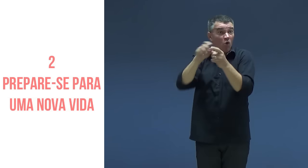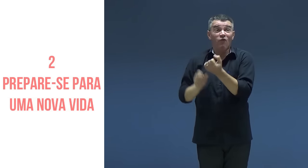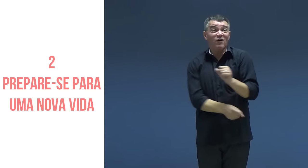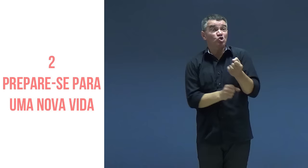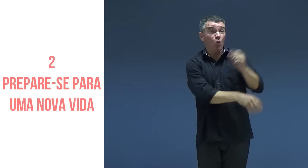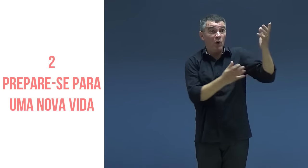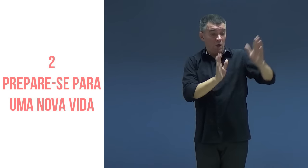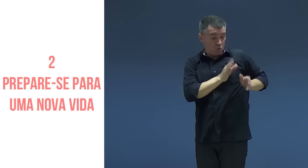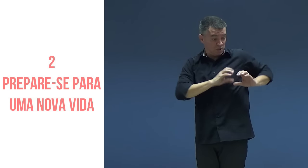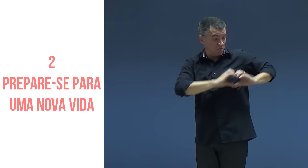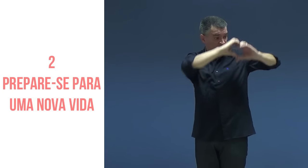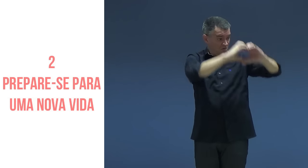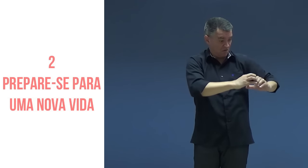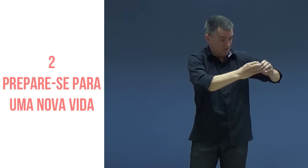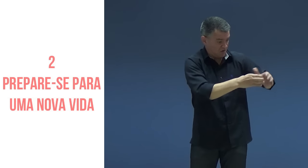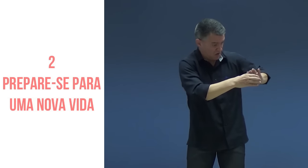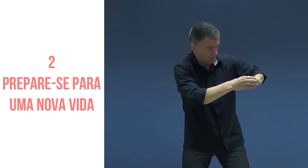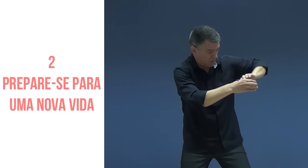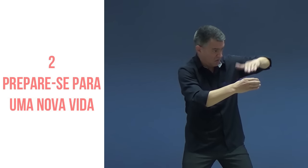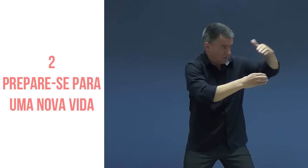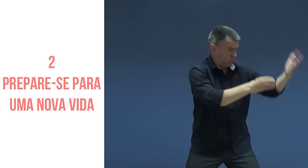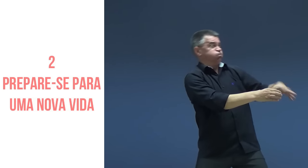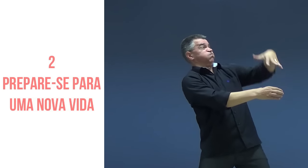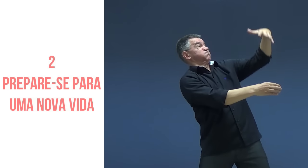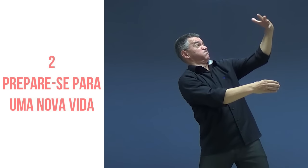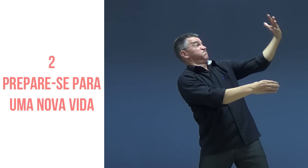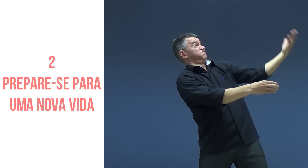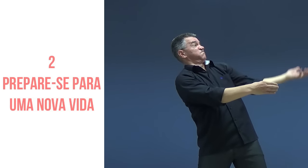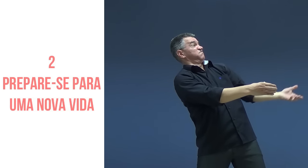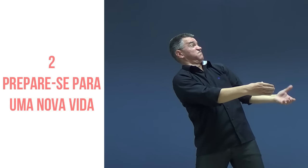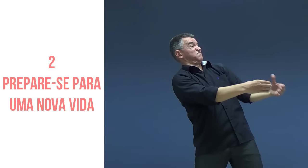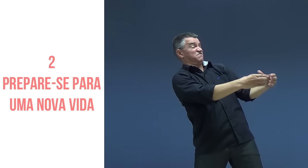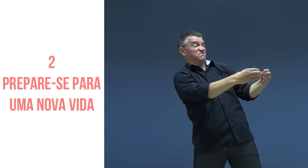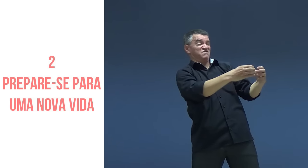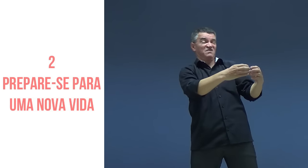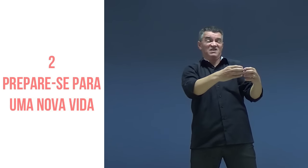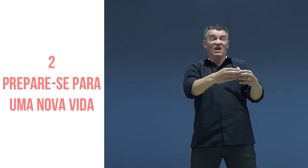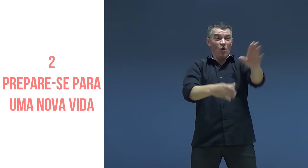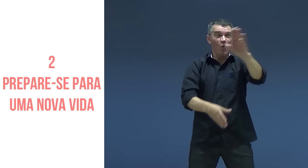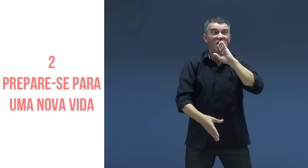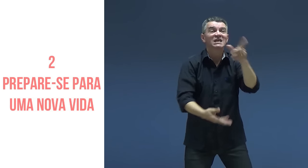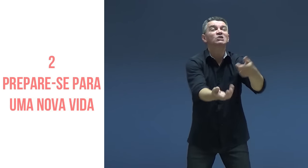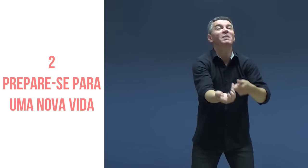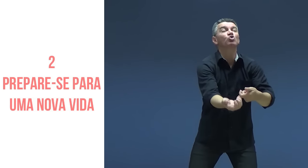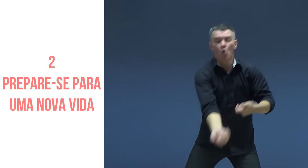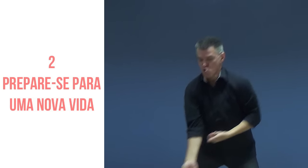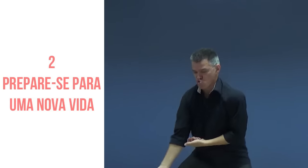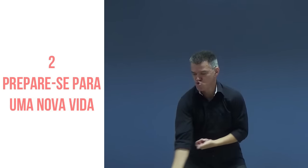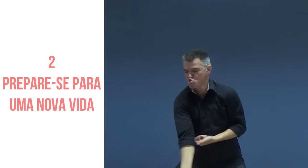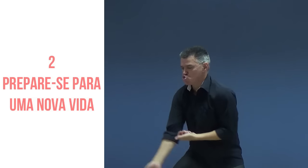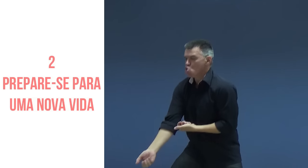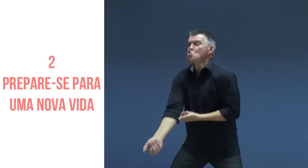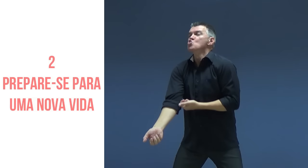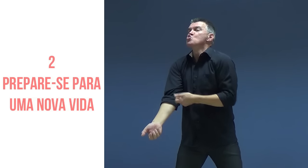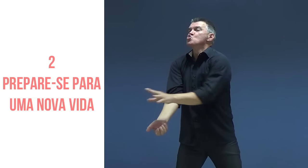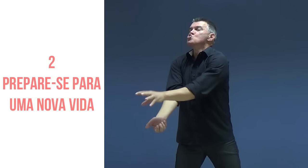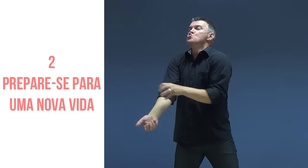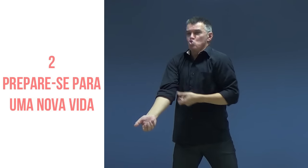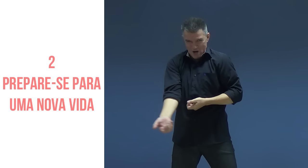que ele vai estar varrendo, né? Usando uma vassoura, pegando o seu coração. Nossa, quanta coisa que está aqui dentro. Conhece o Senhor de